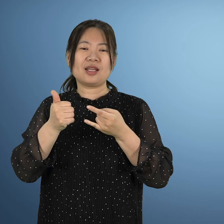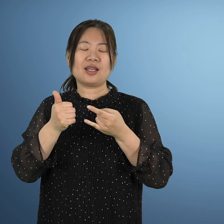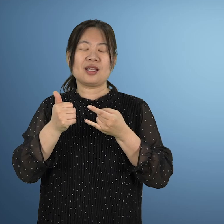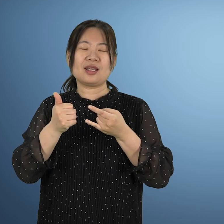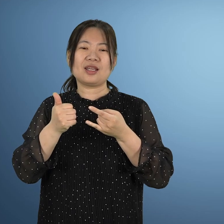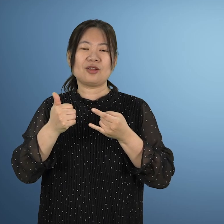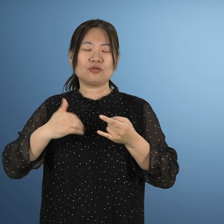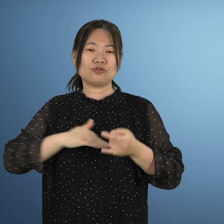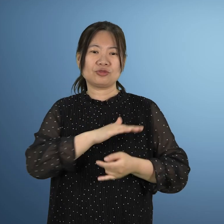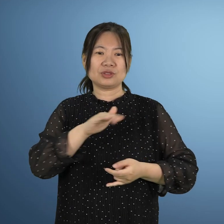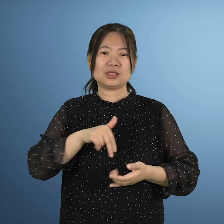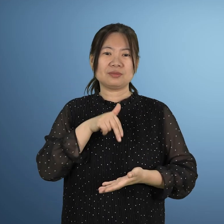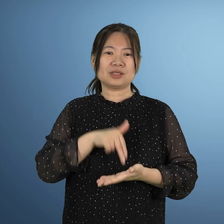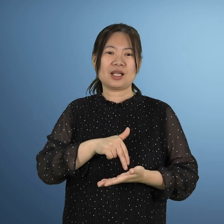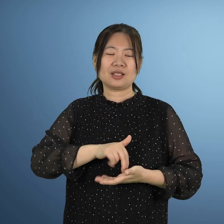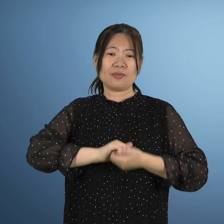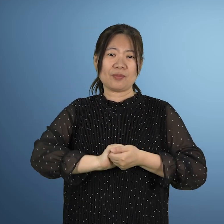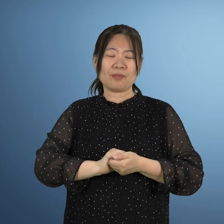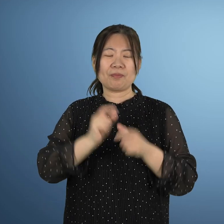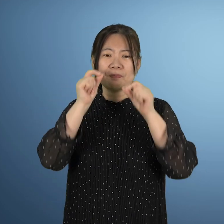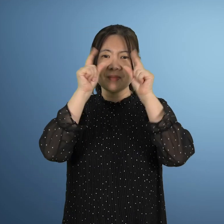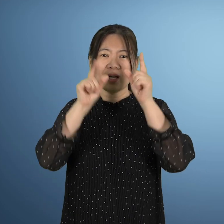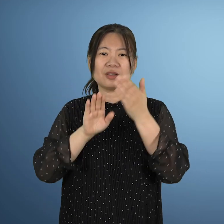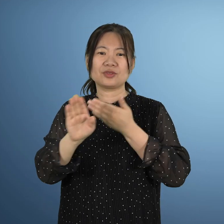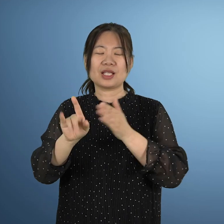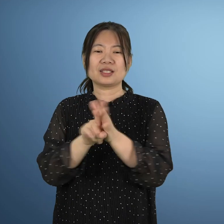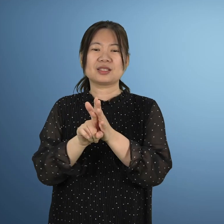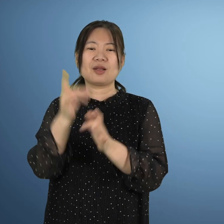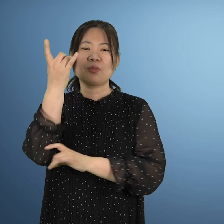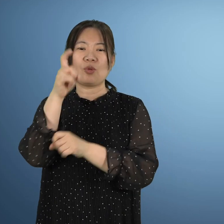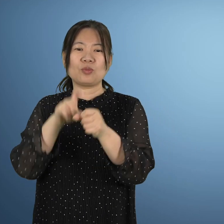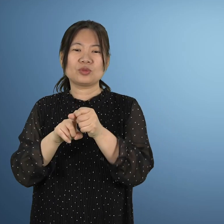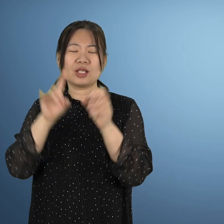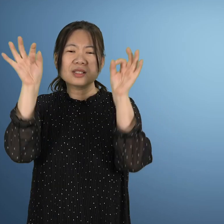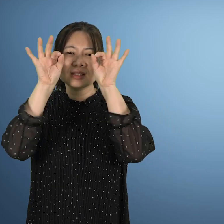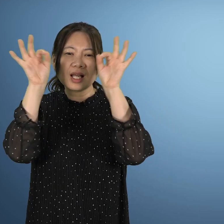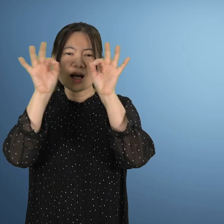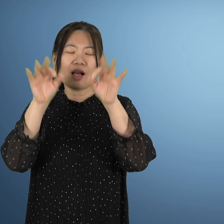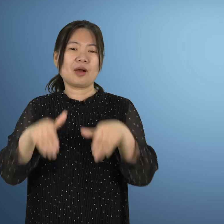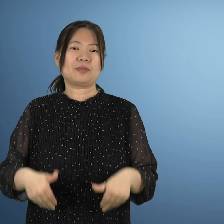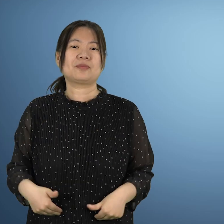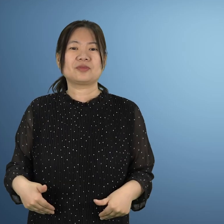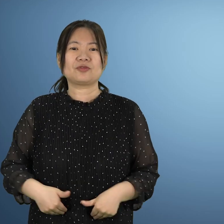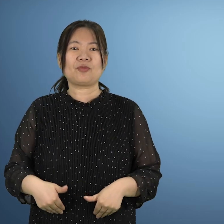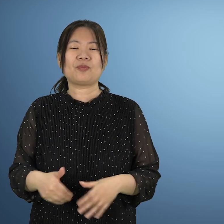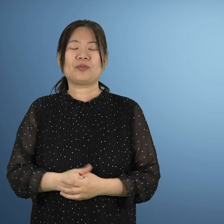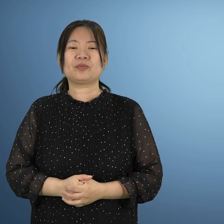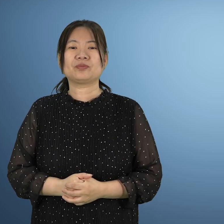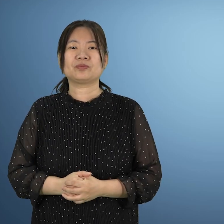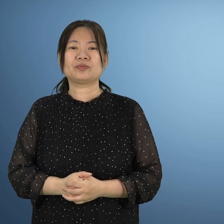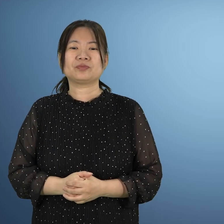유한함을 깨닫고 신앙의 본질을 찾아가는 싸움을 해야지